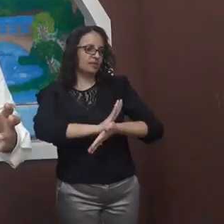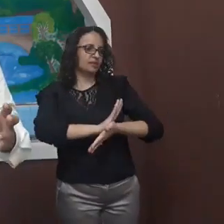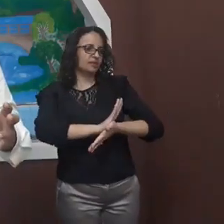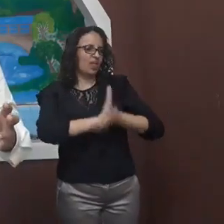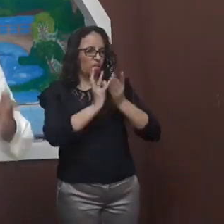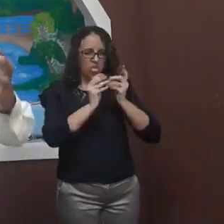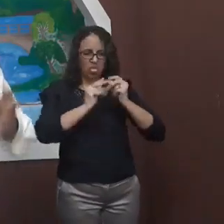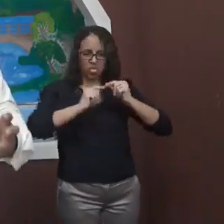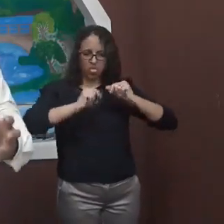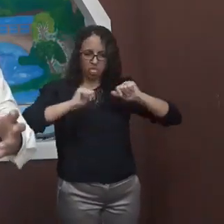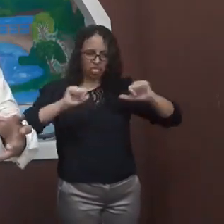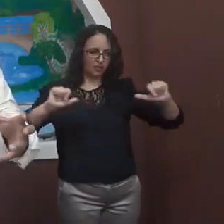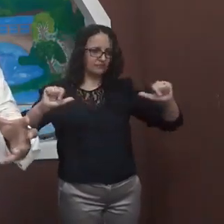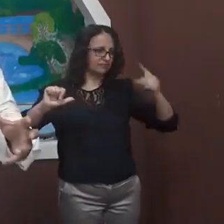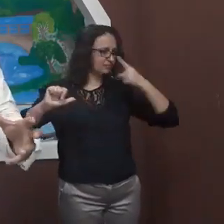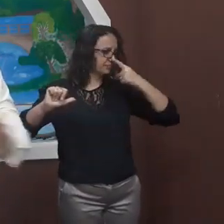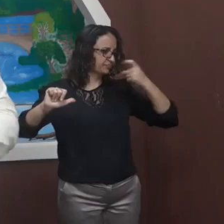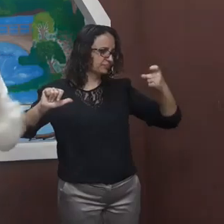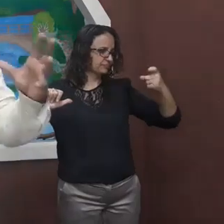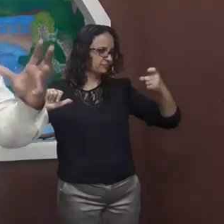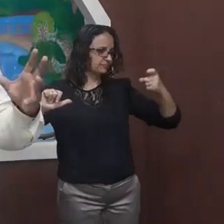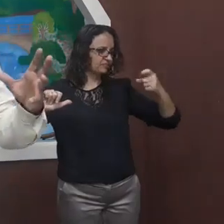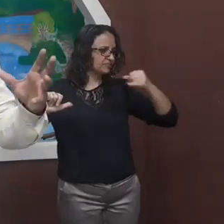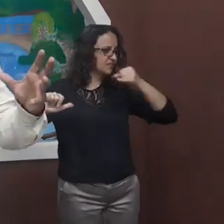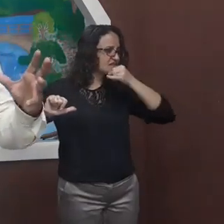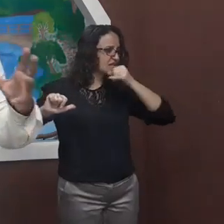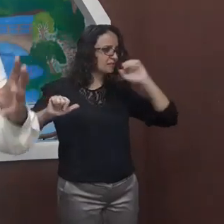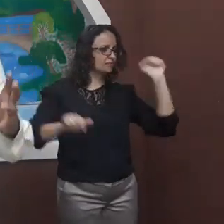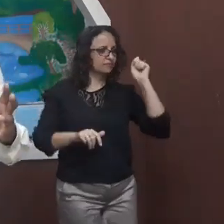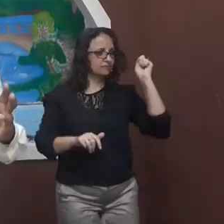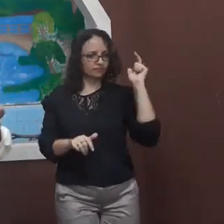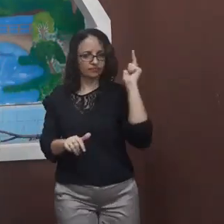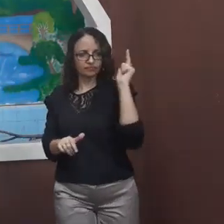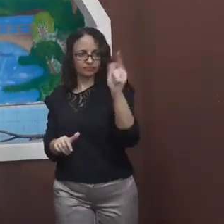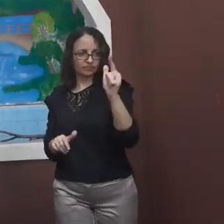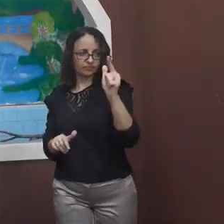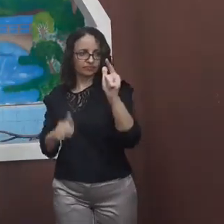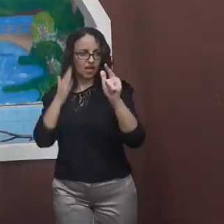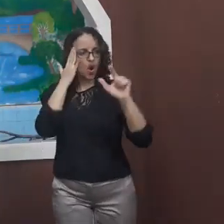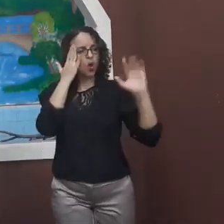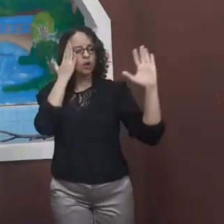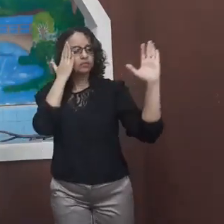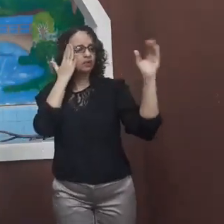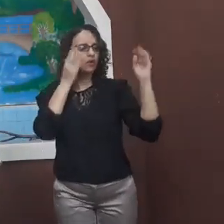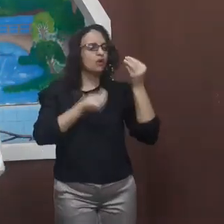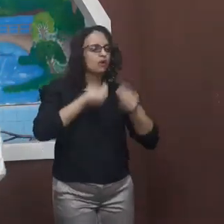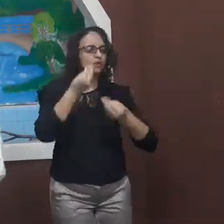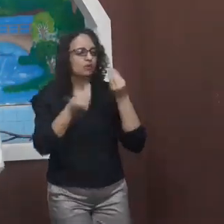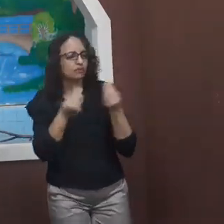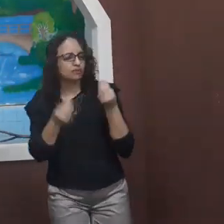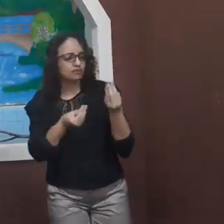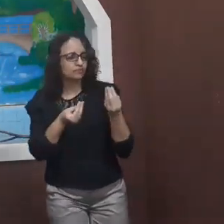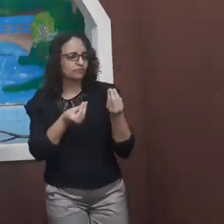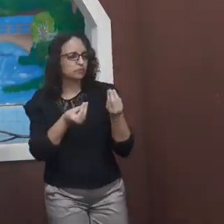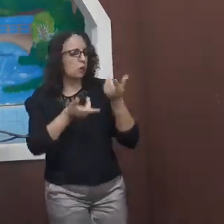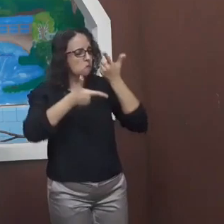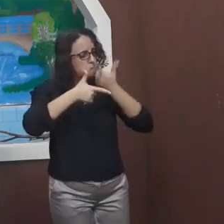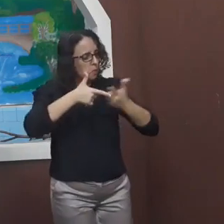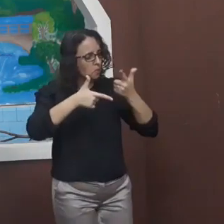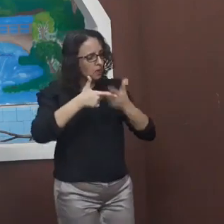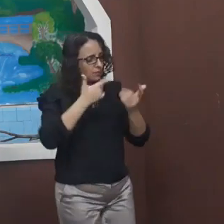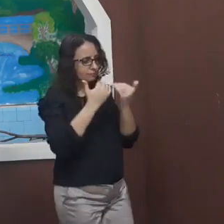podridão. Podemos falar de Davi para nos ver. Olha só, Davi tinha um